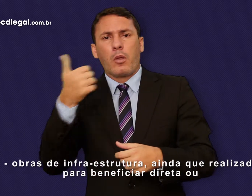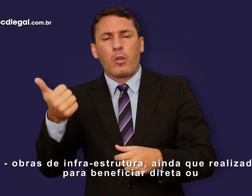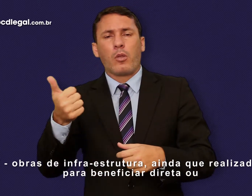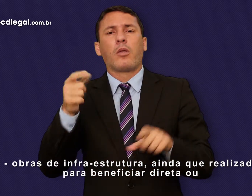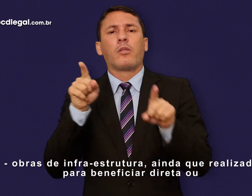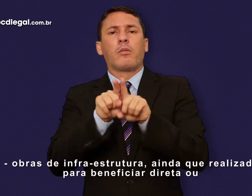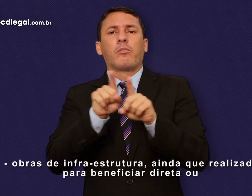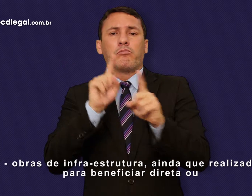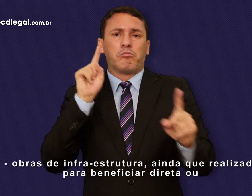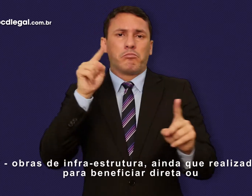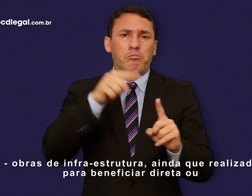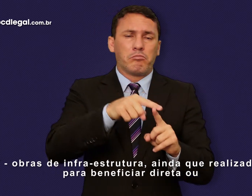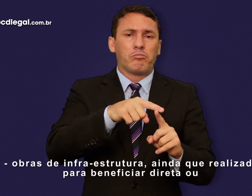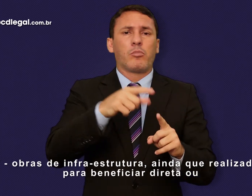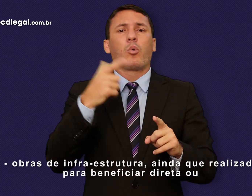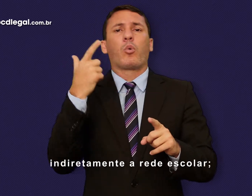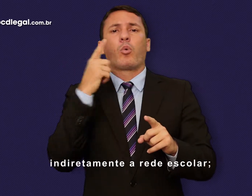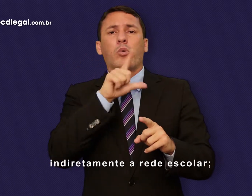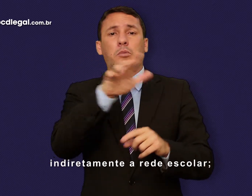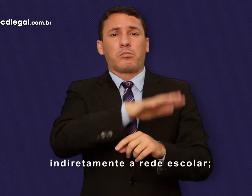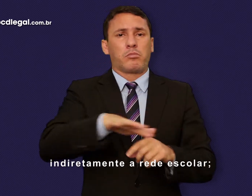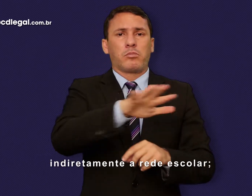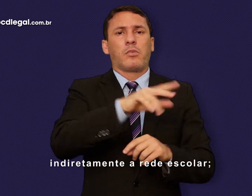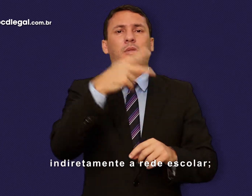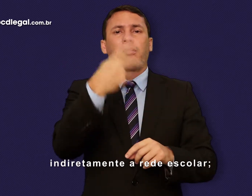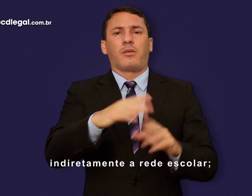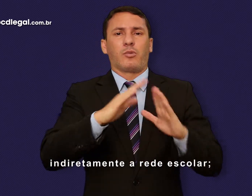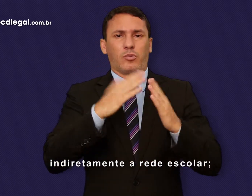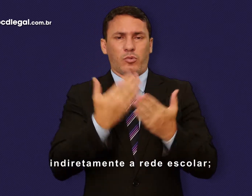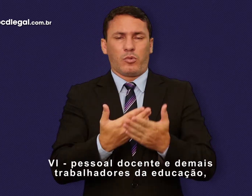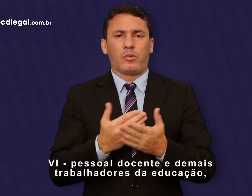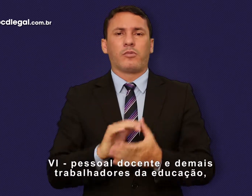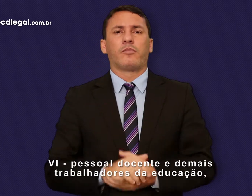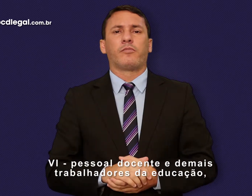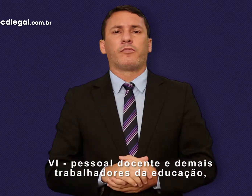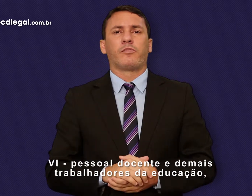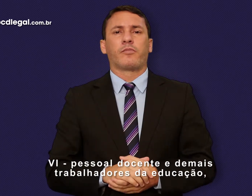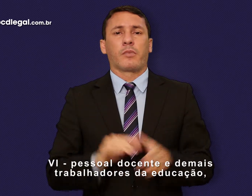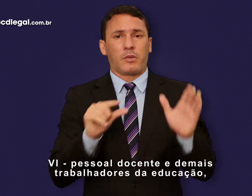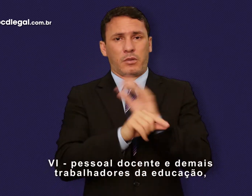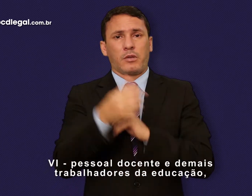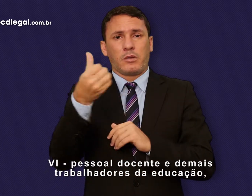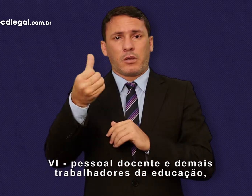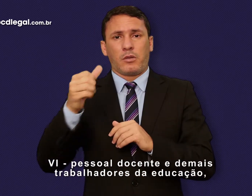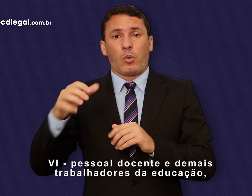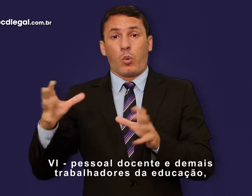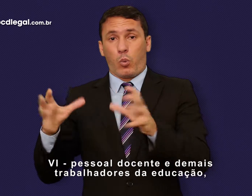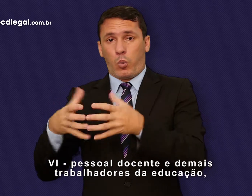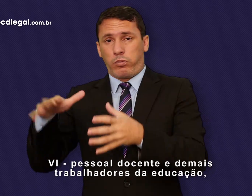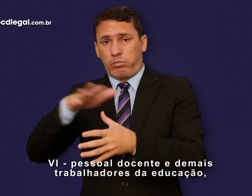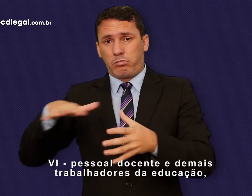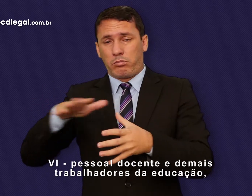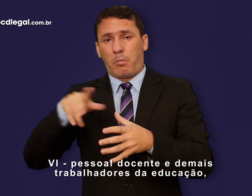realizadas para beneficiar direta ou indiretamente a rede escolar. Inciso 6. pessoal docente e demais trabalhadores